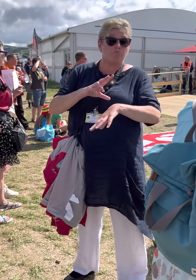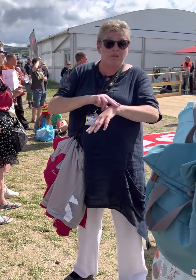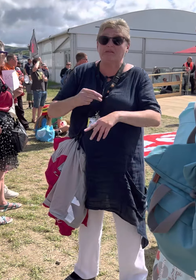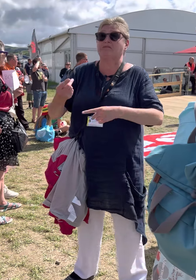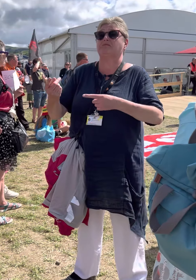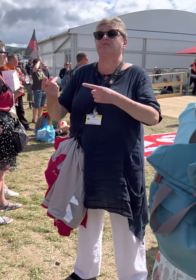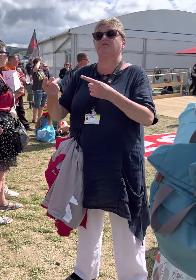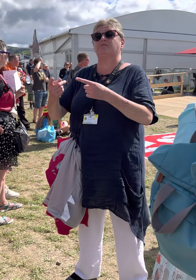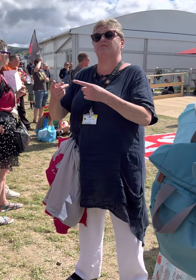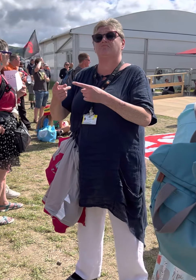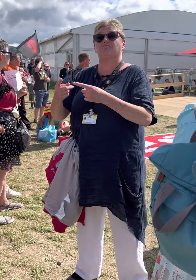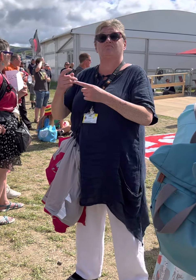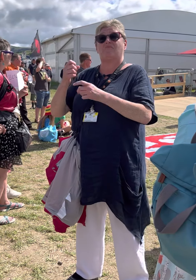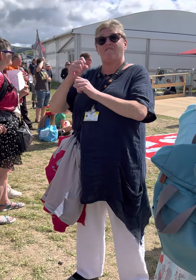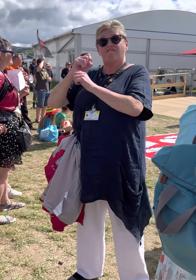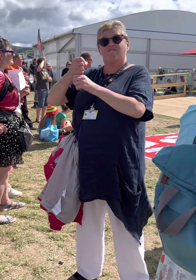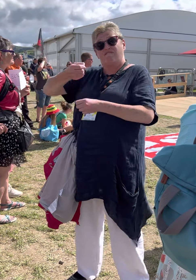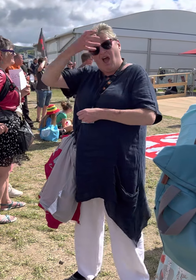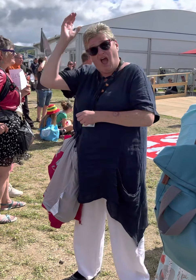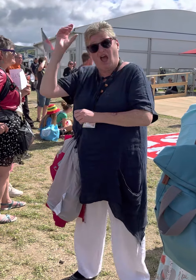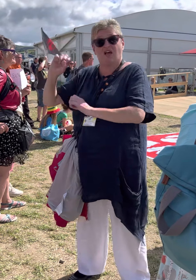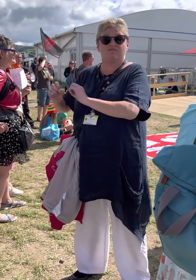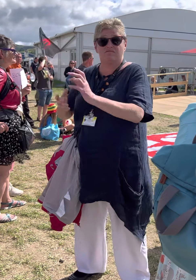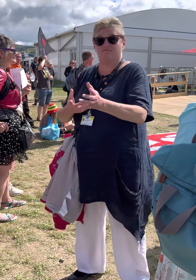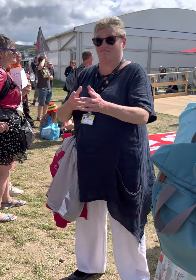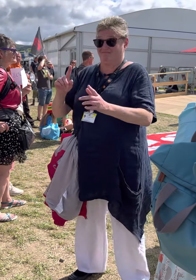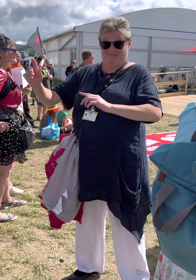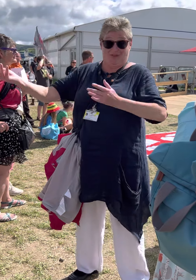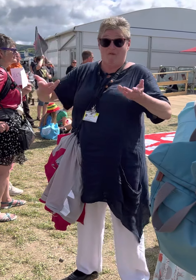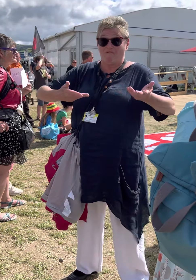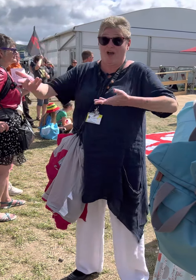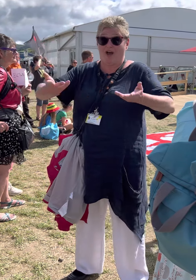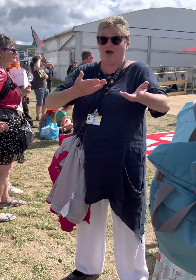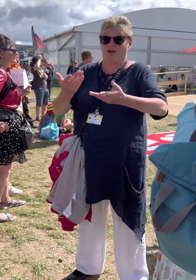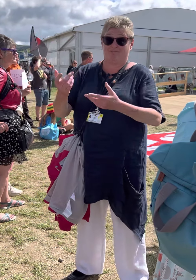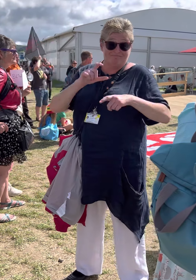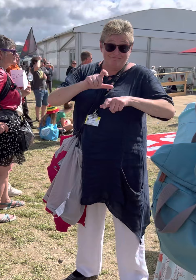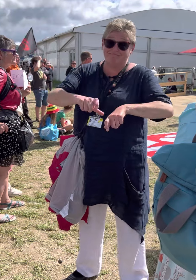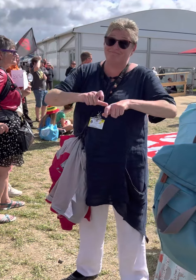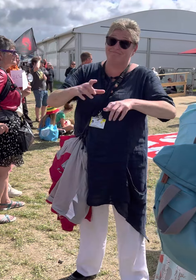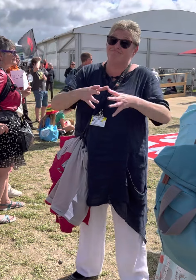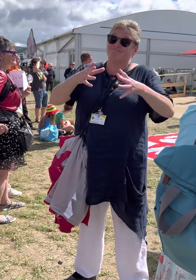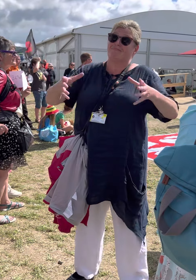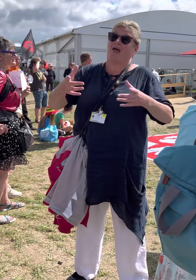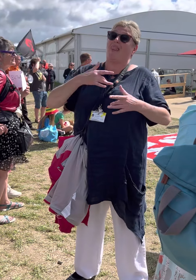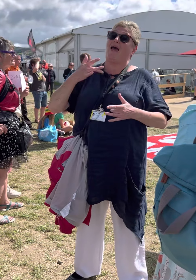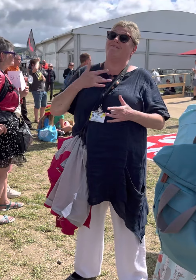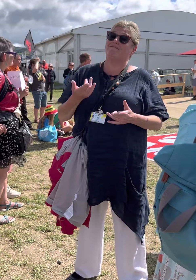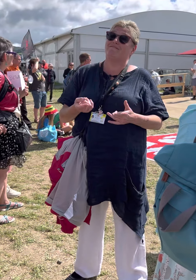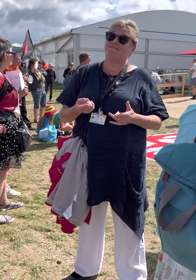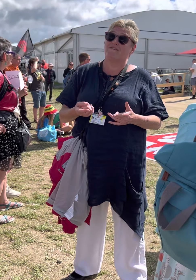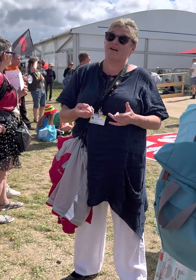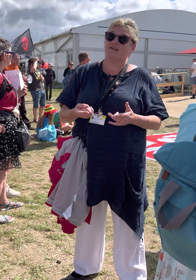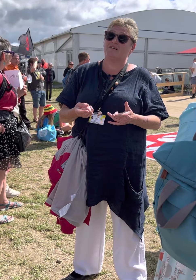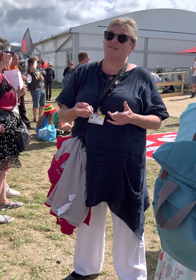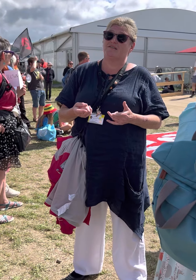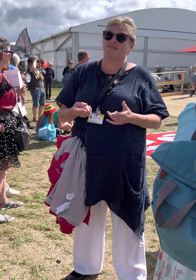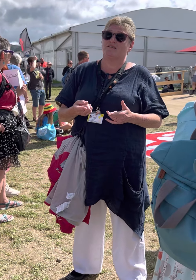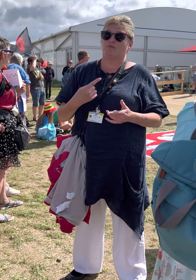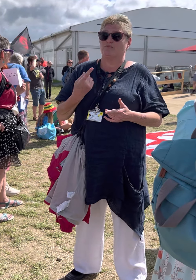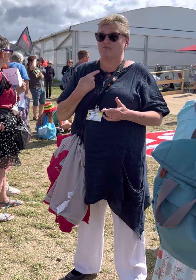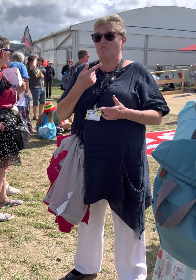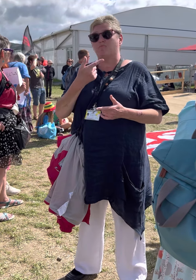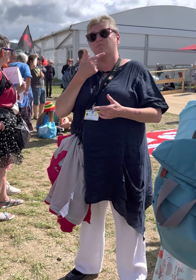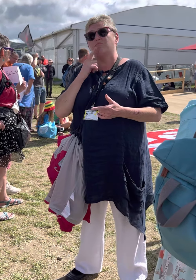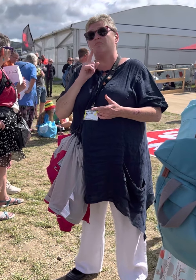heddweision, pobl tân, y pobl yna sy'n cynnal cymunedau, cadw nhw yn fyw. I ni'n sôn am